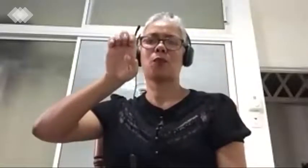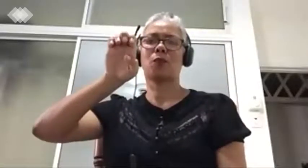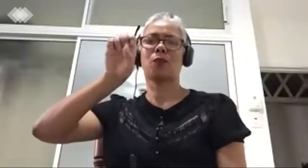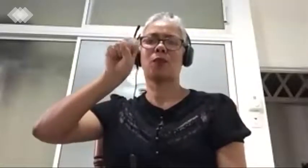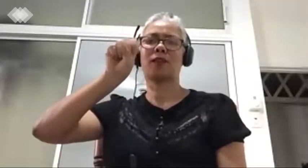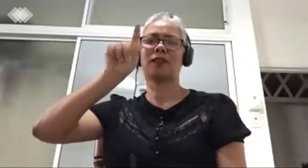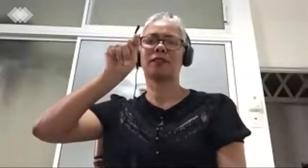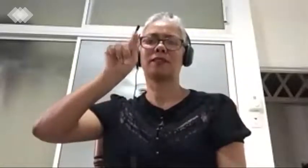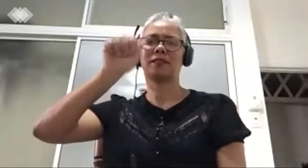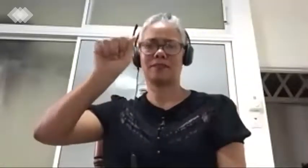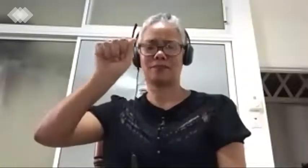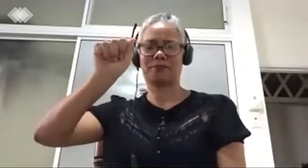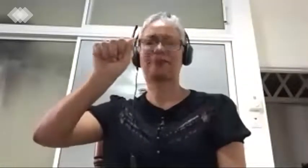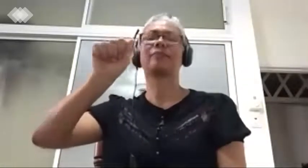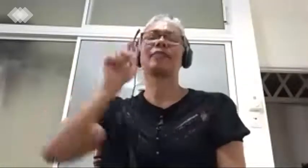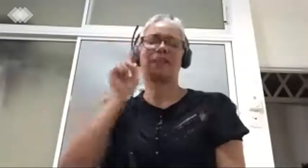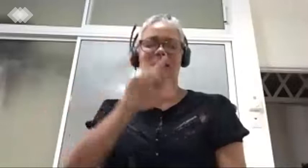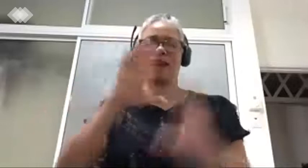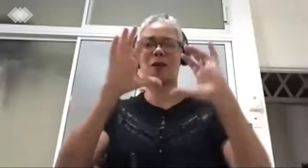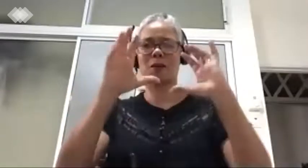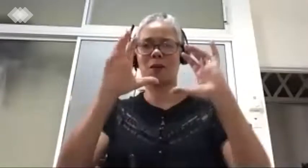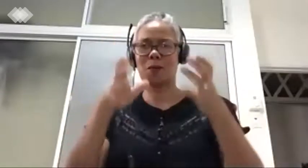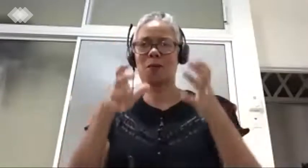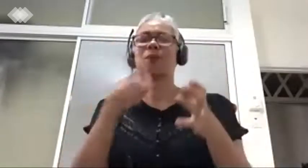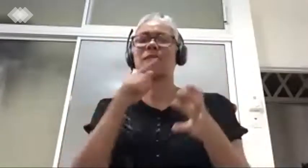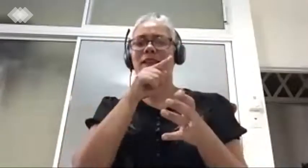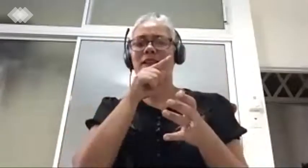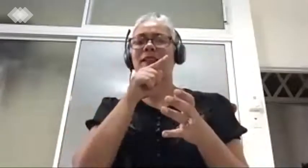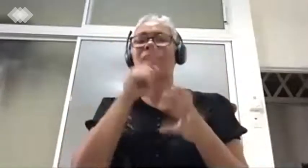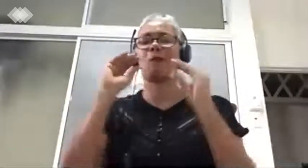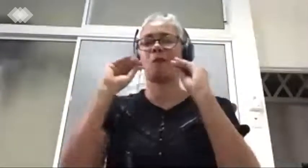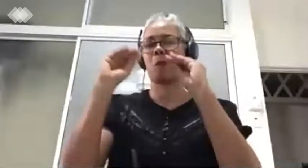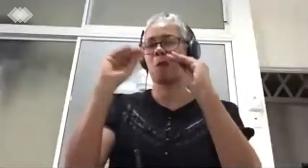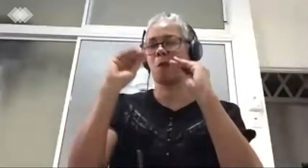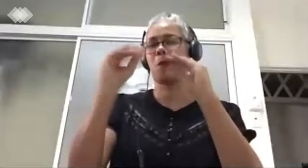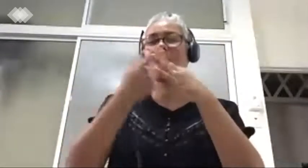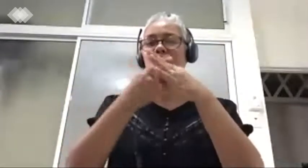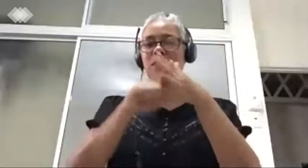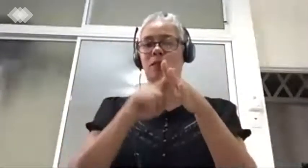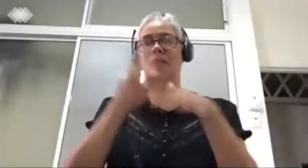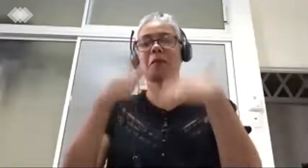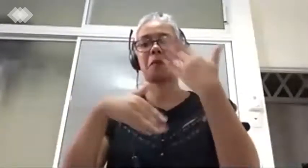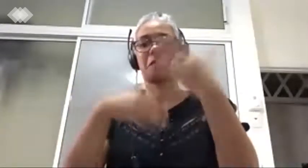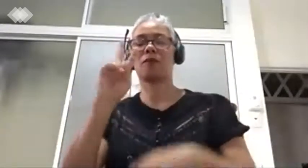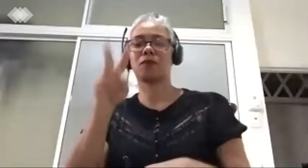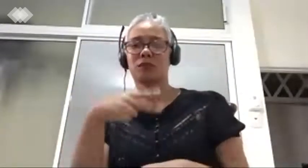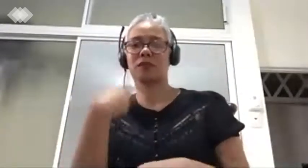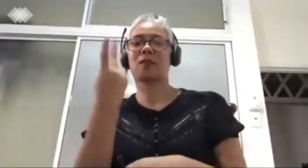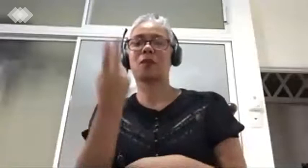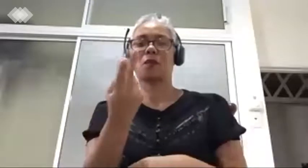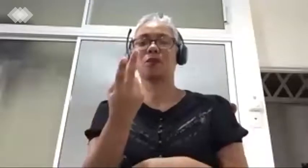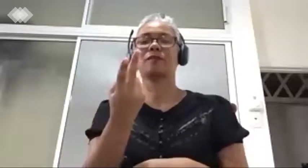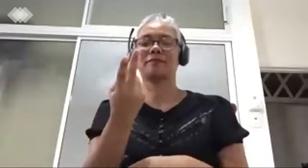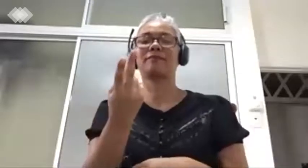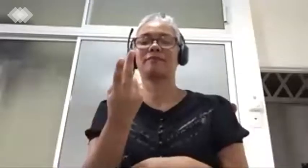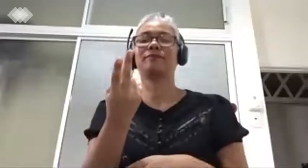por cierto, internacional, con relación a los profesionales de la conducta y la comunidad sorda, todo el tema de